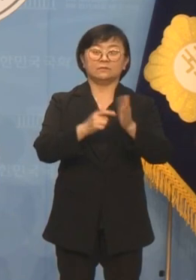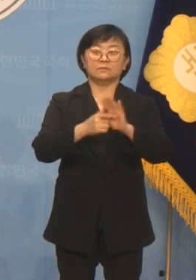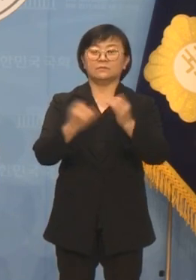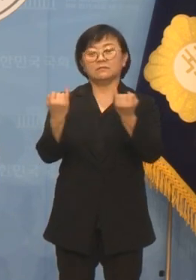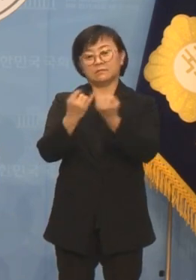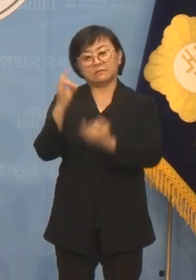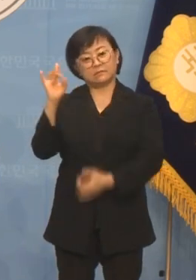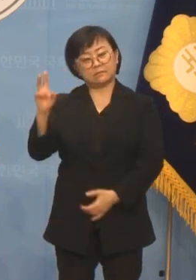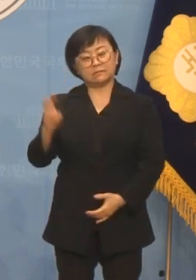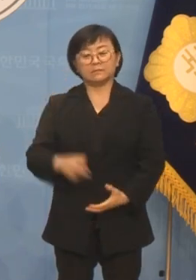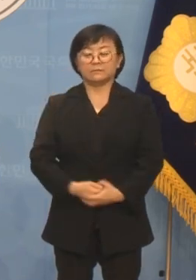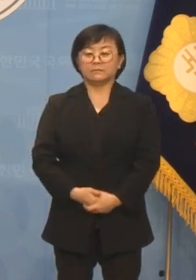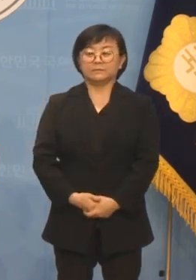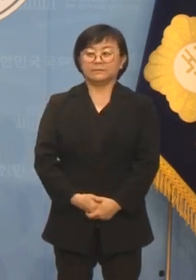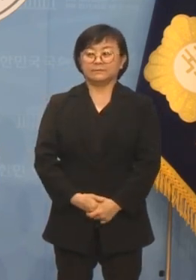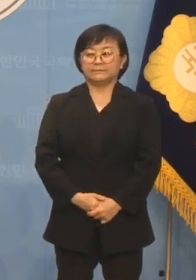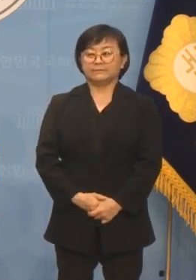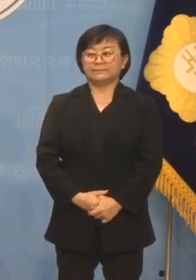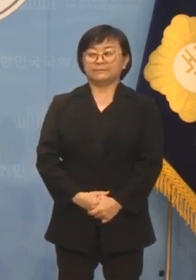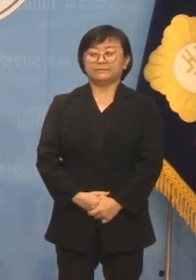것으로 예상됩니다.